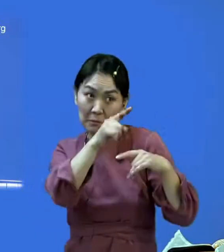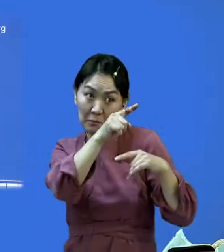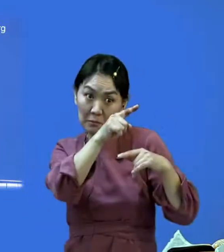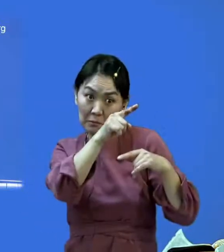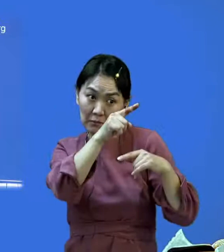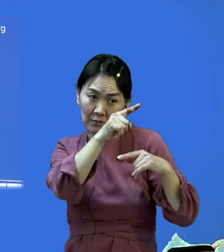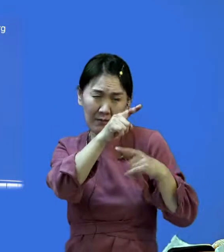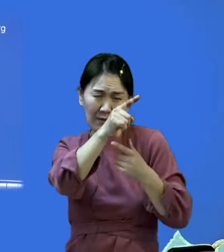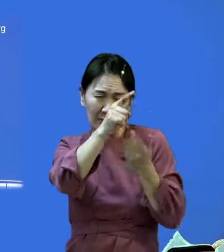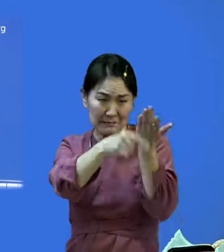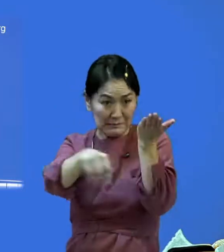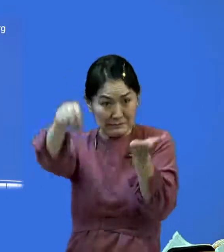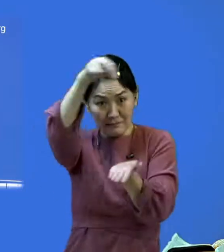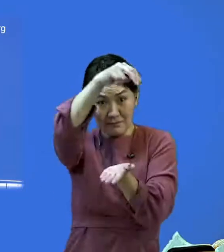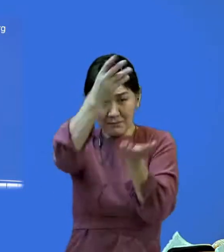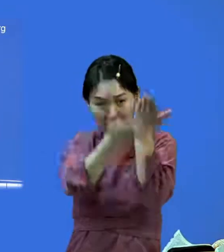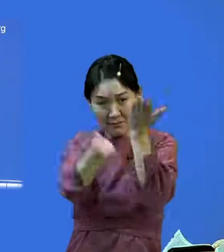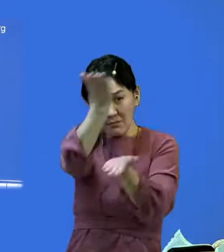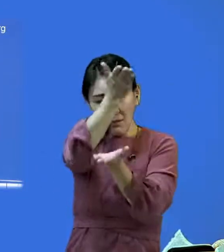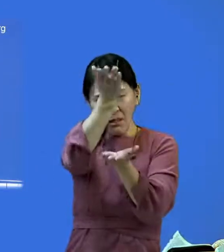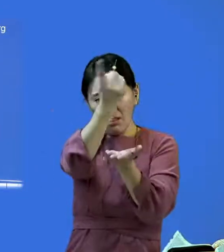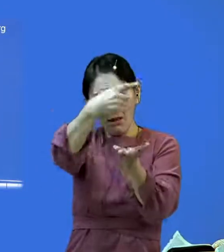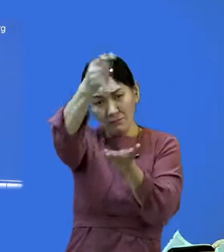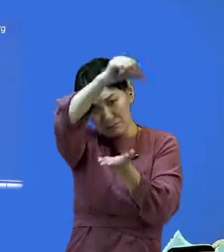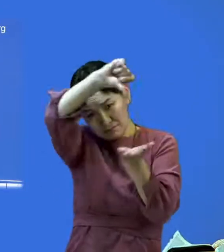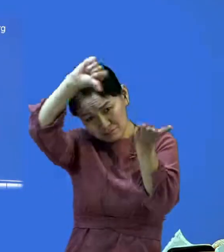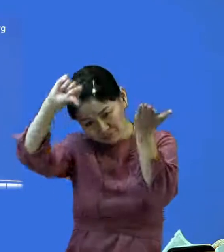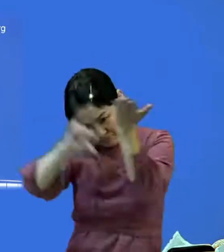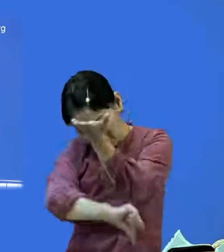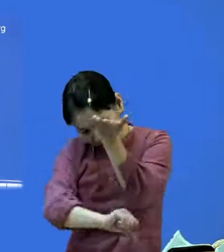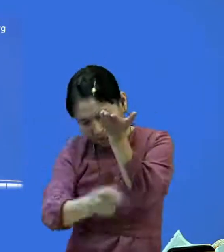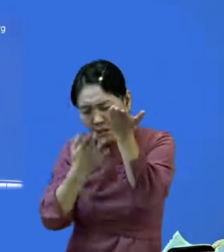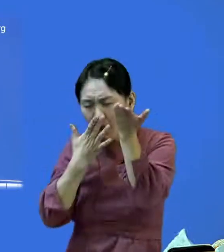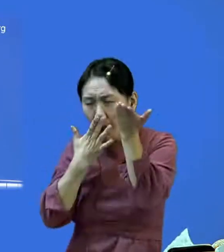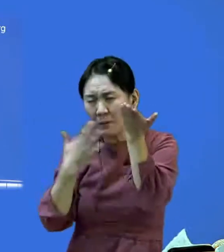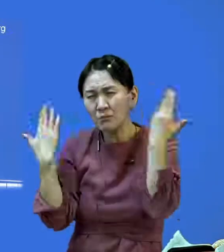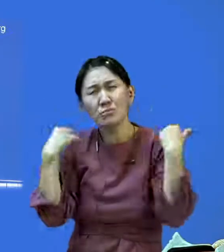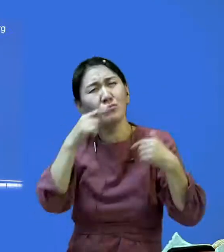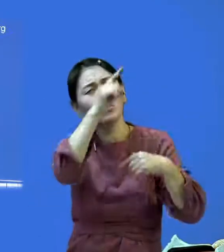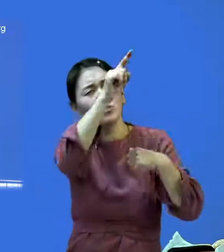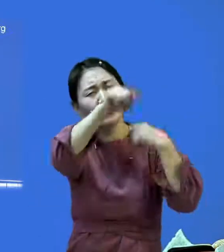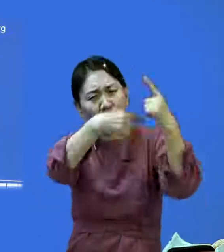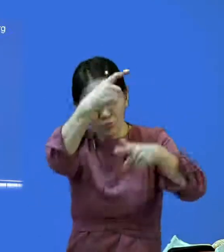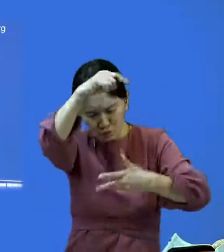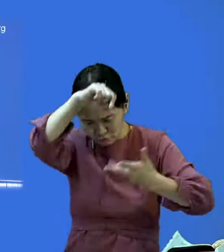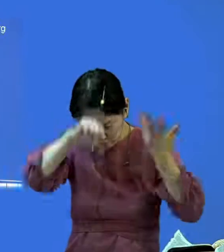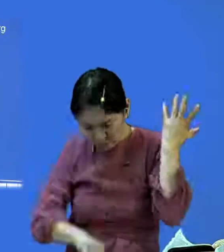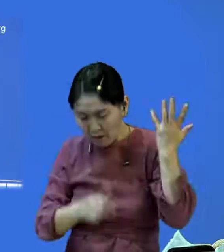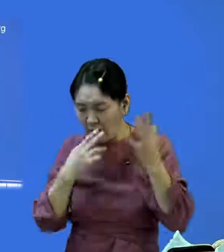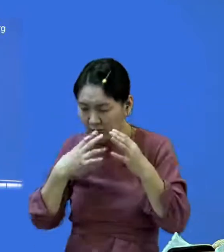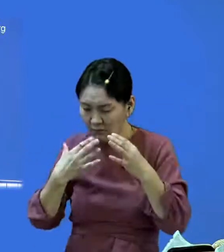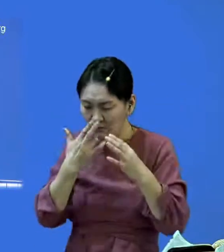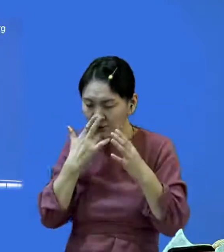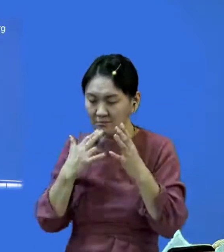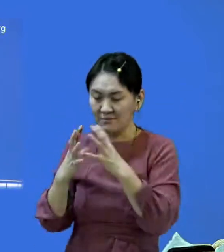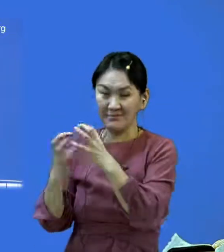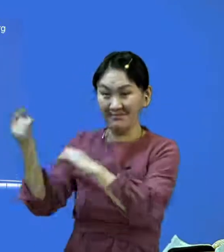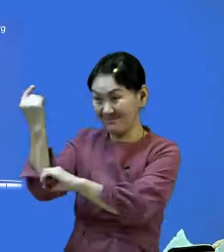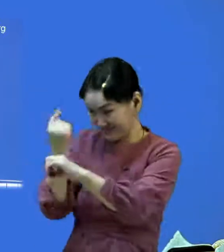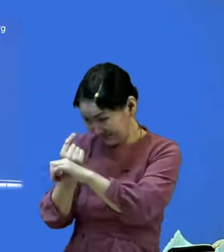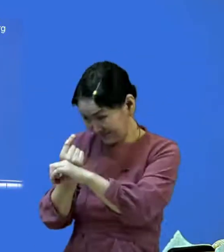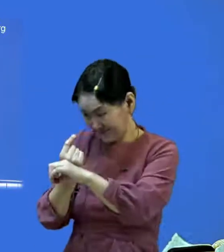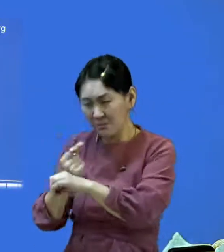гэдэг нь одоо Тэнгэр элчээс арай доох нь хүнийг авраад Тэнгэр элчээс илүү дээр байдаг бурхны тэр суудл руу